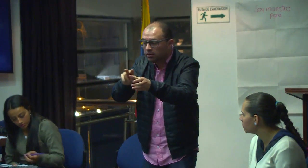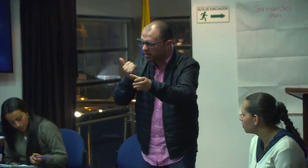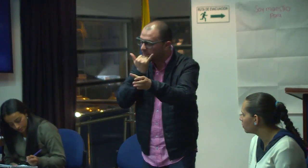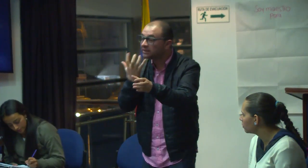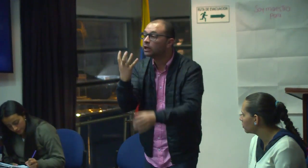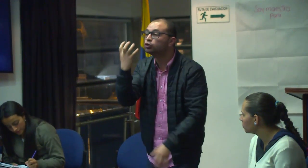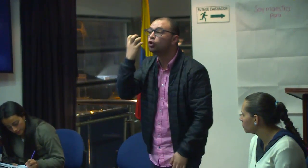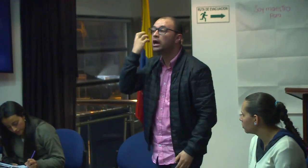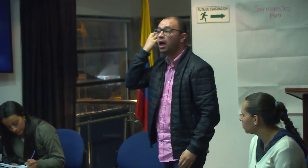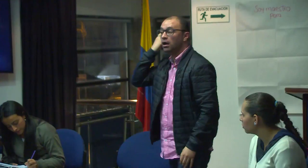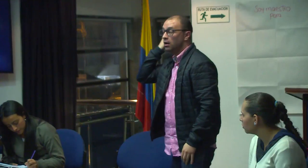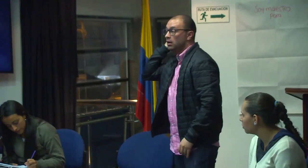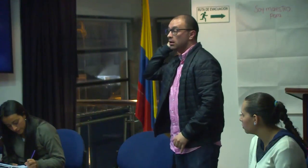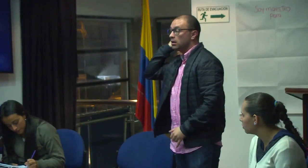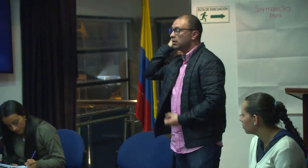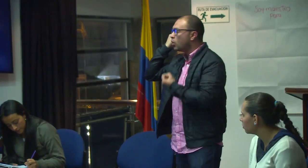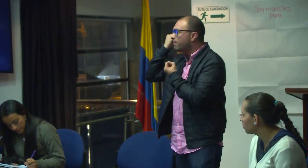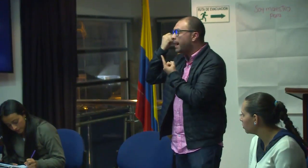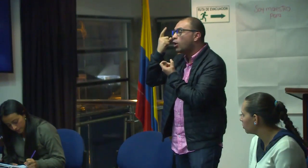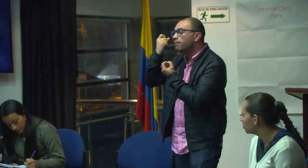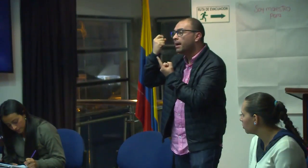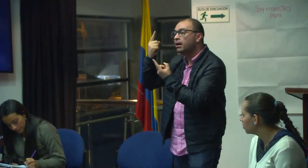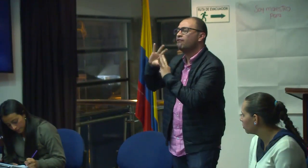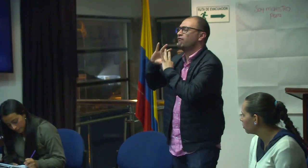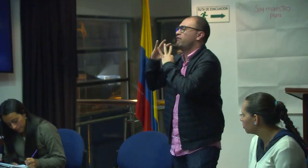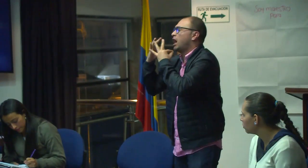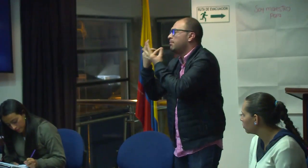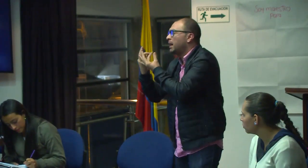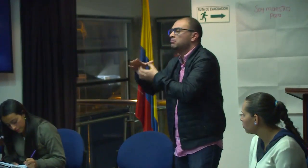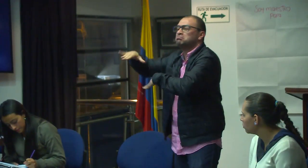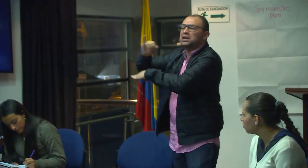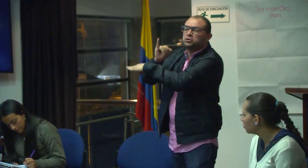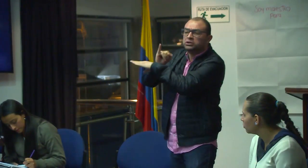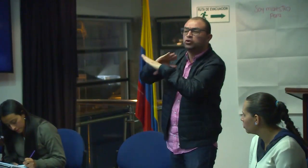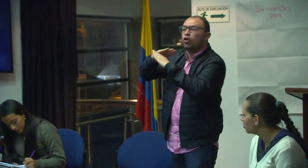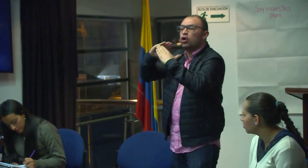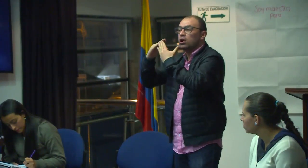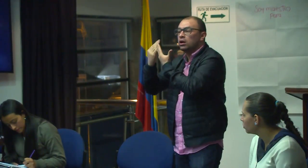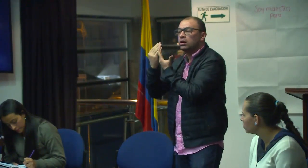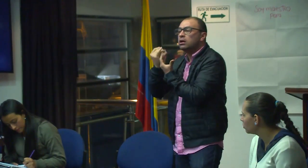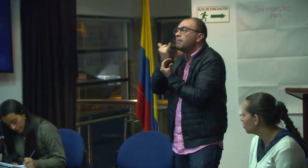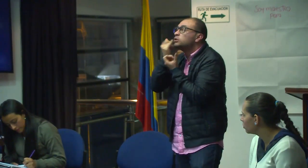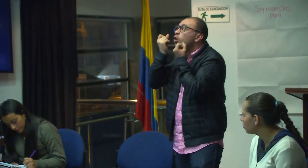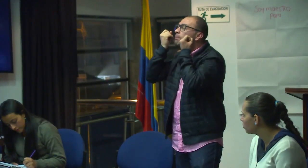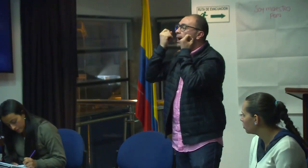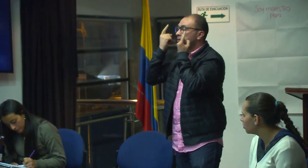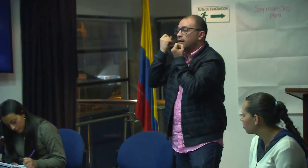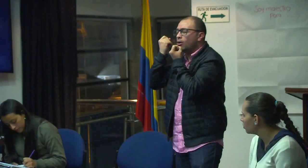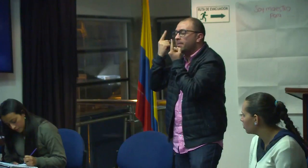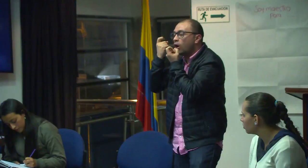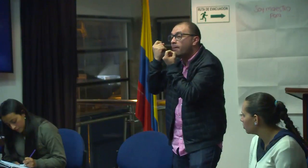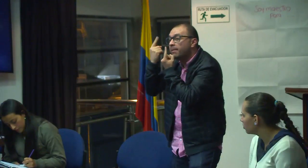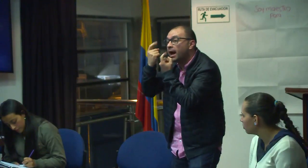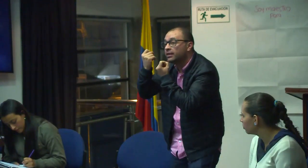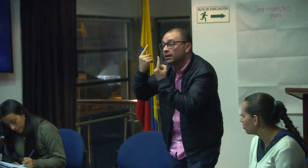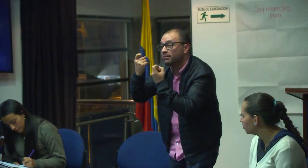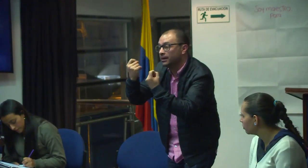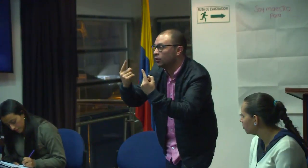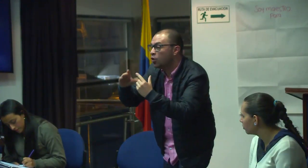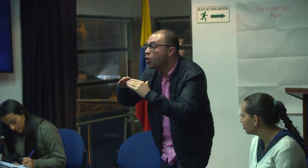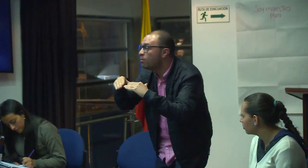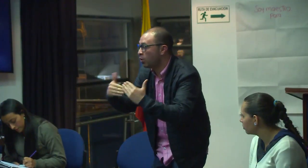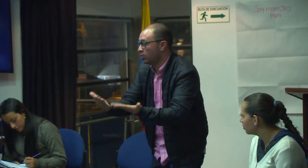misma palabra, es conocer la historia, es entender esa familia, esos procesos educativos,